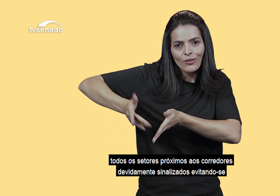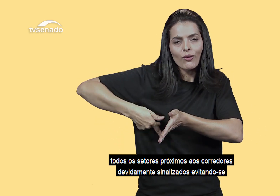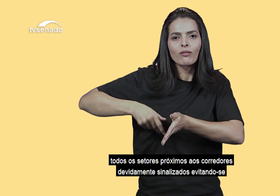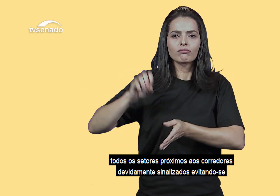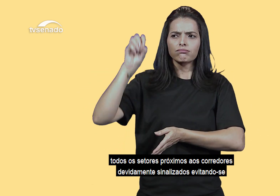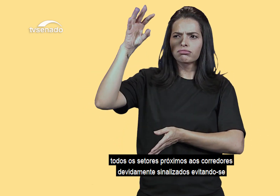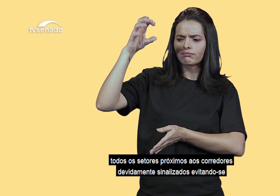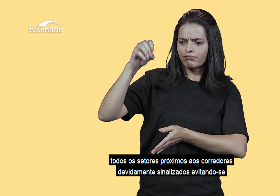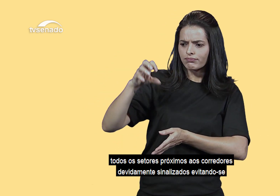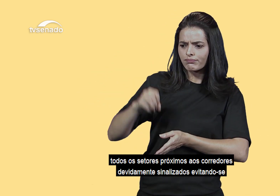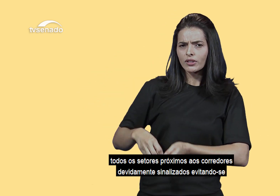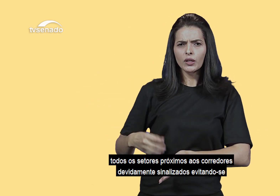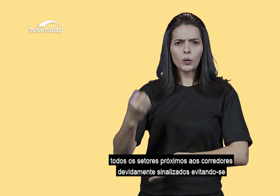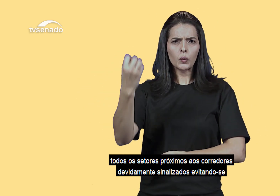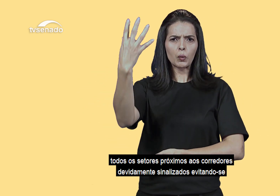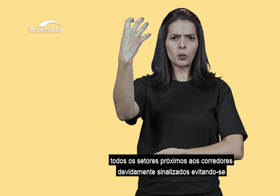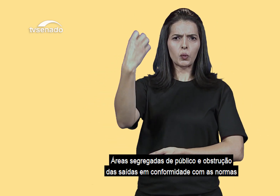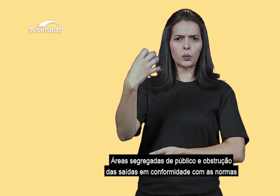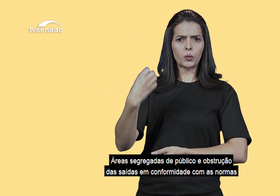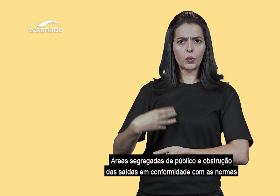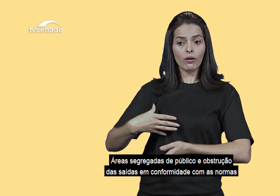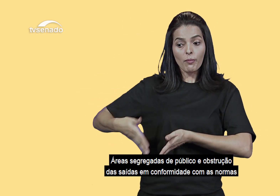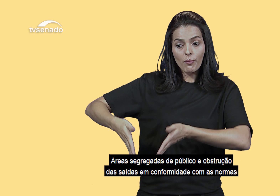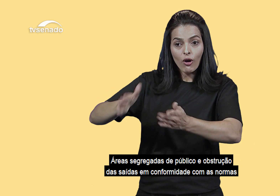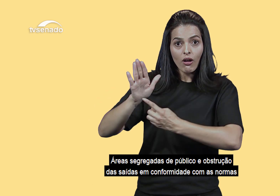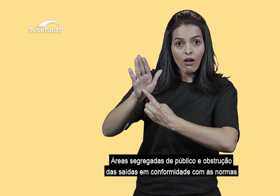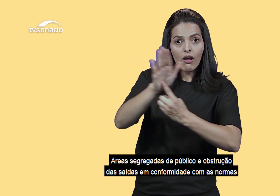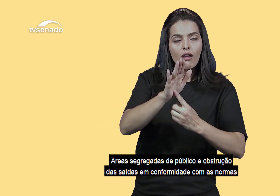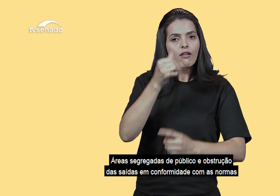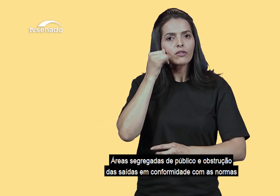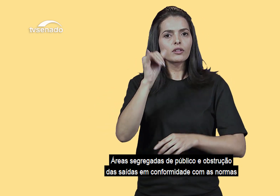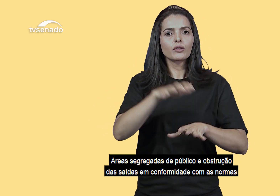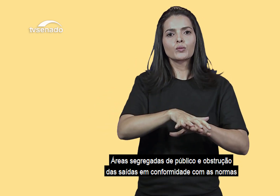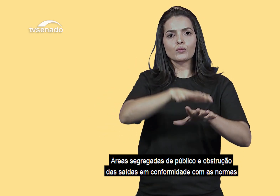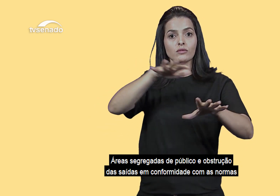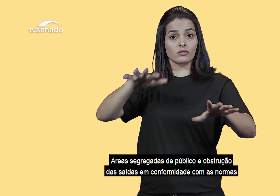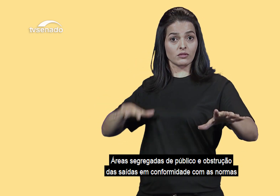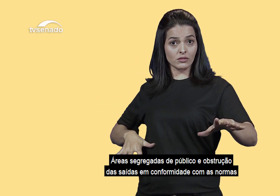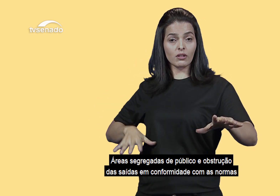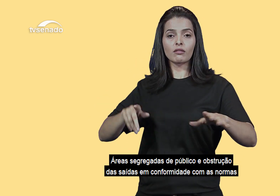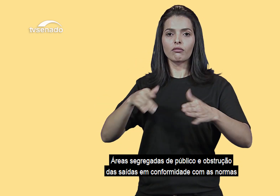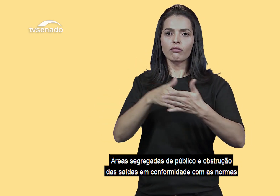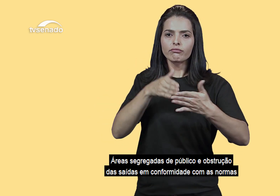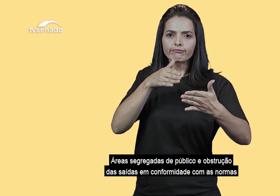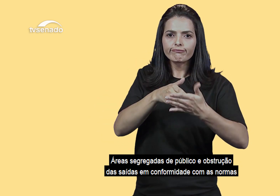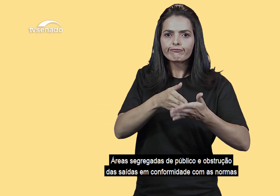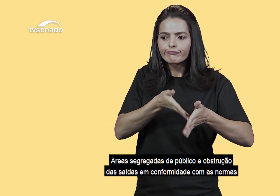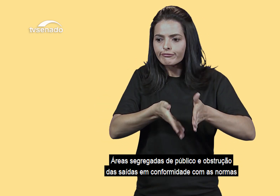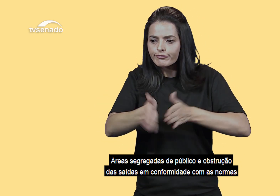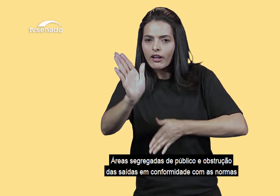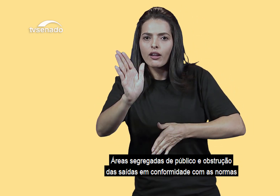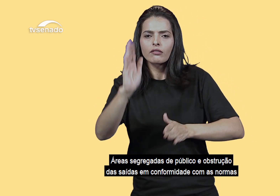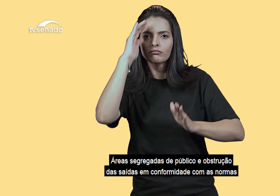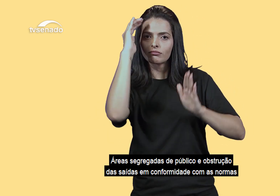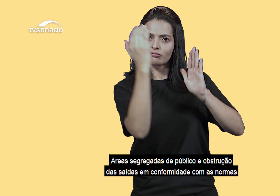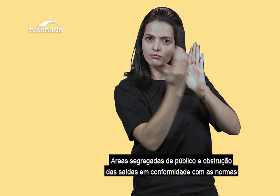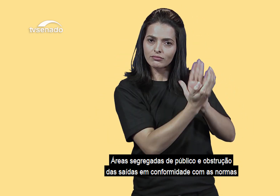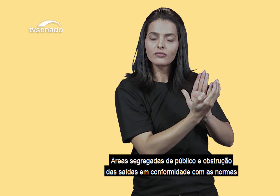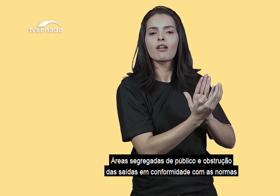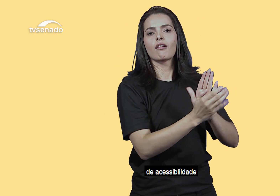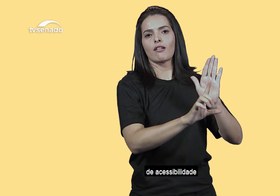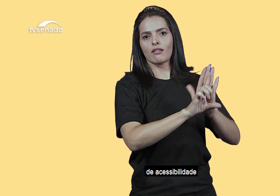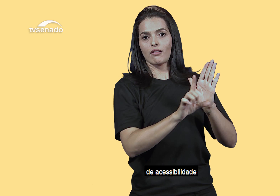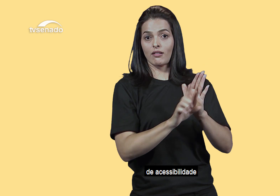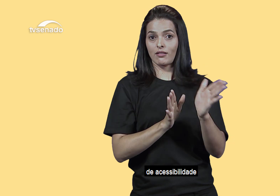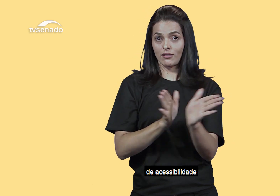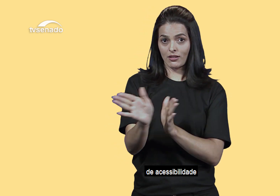devidamente sinalizados evitando-se áreas segregadas de público e obstrução das saídas em conformidade com